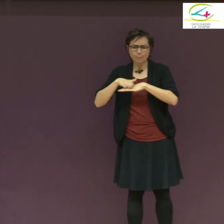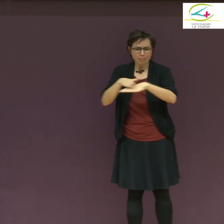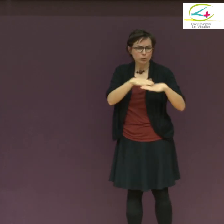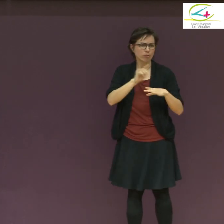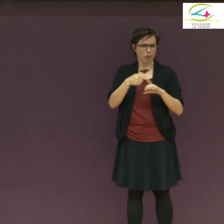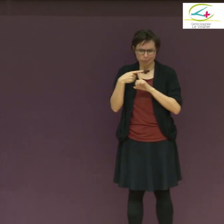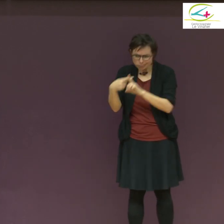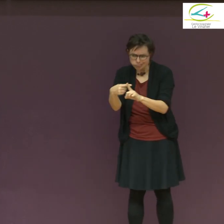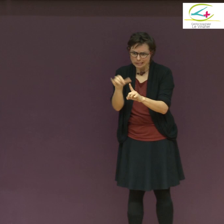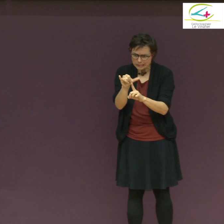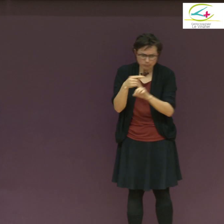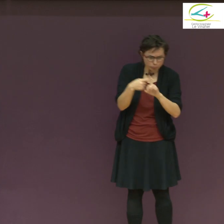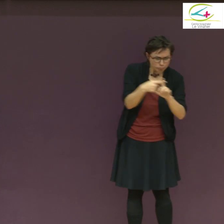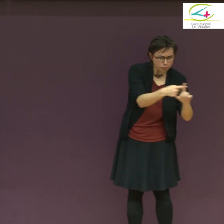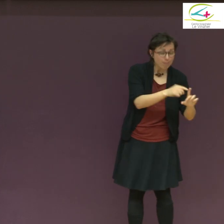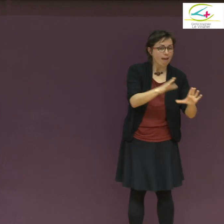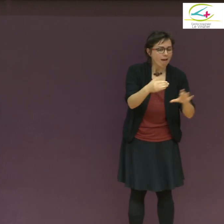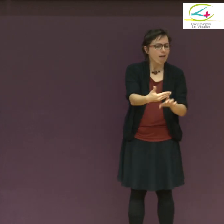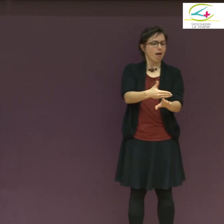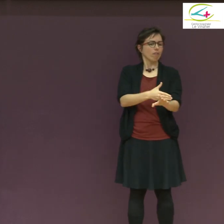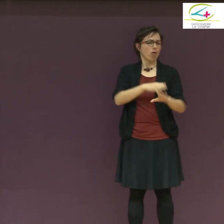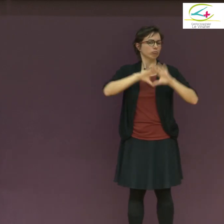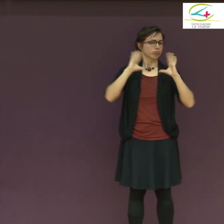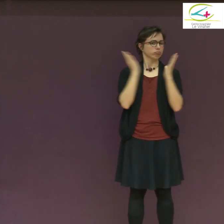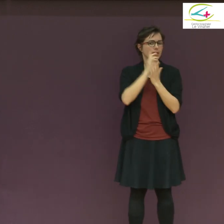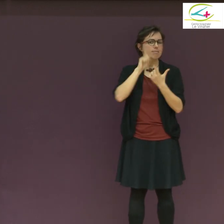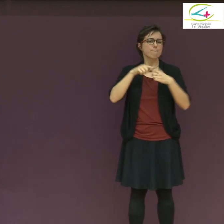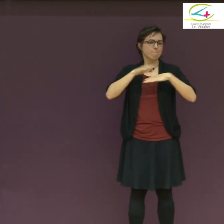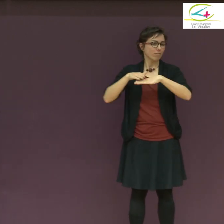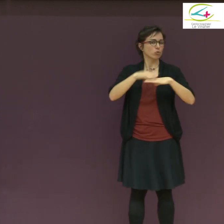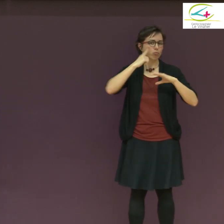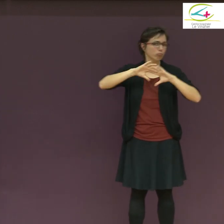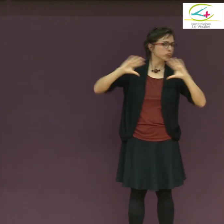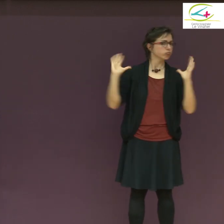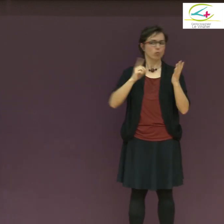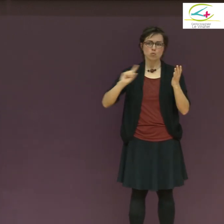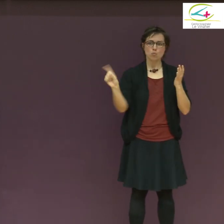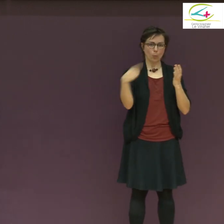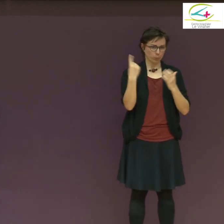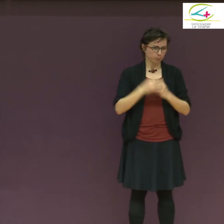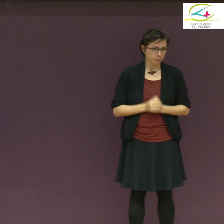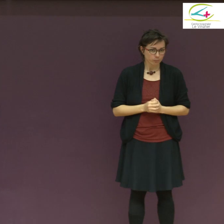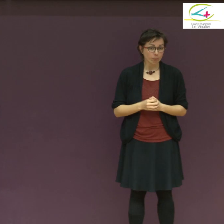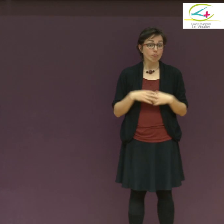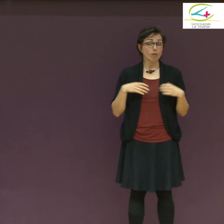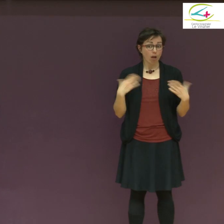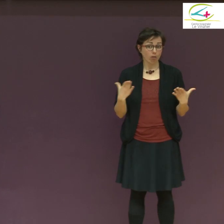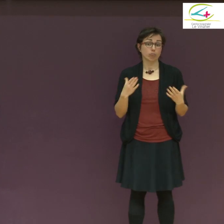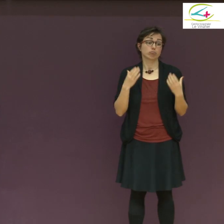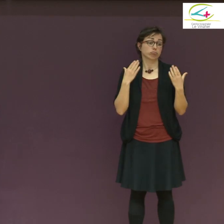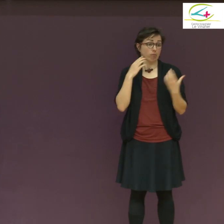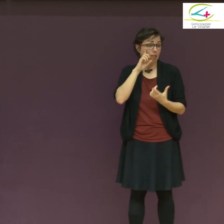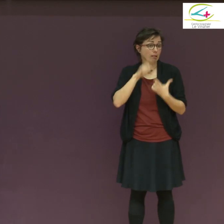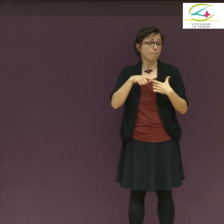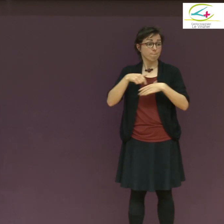Mais avant d'être ciblé, on a parlé de la prévention dite universelle, c'est-à-dire qui touche chacun d'entre nous. Et un des obstacles de